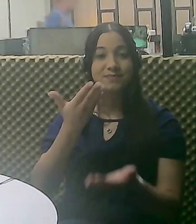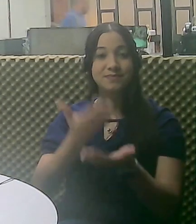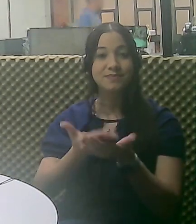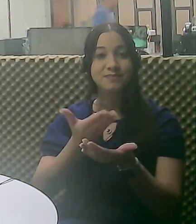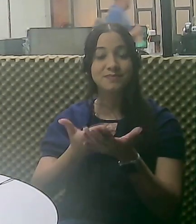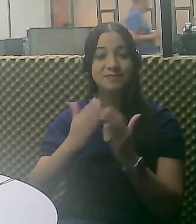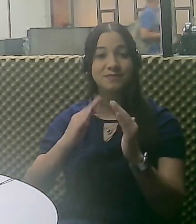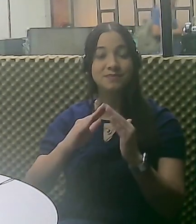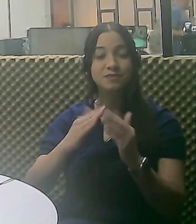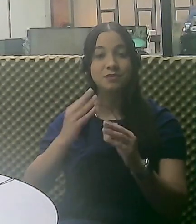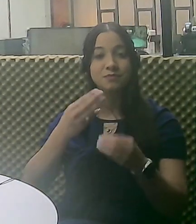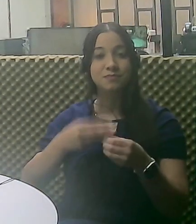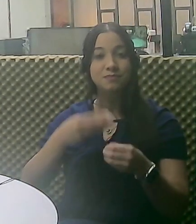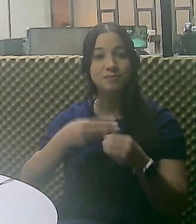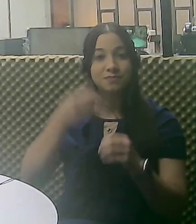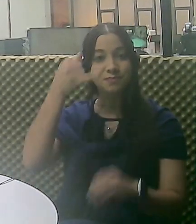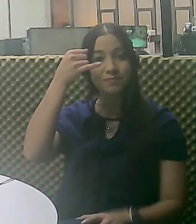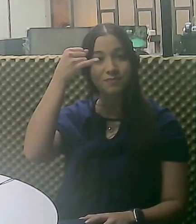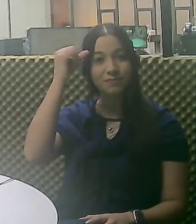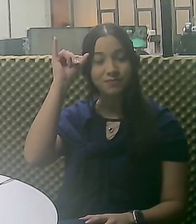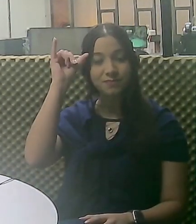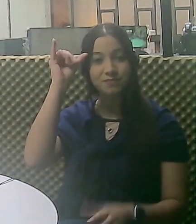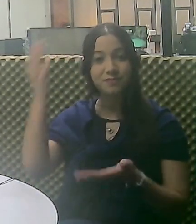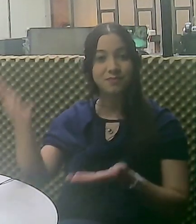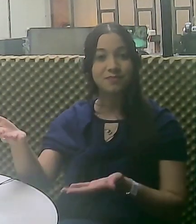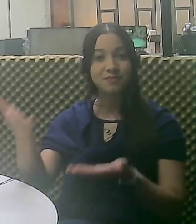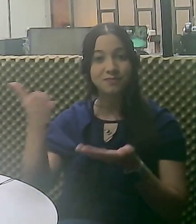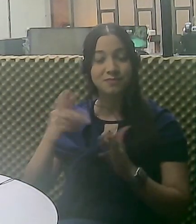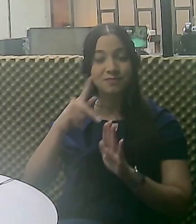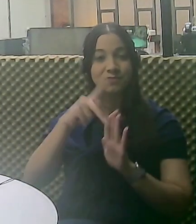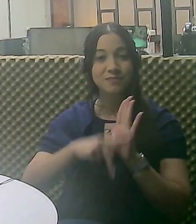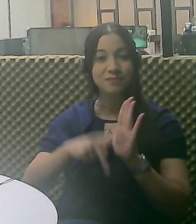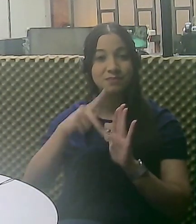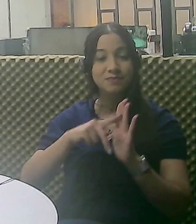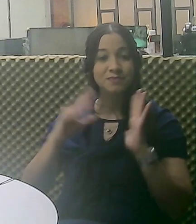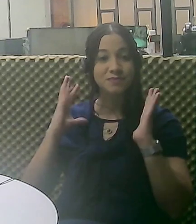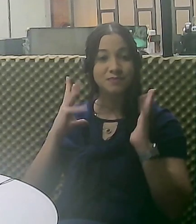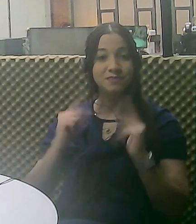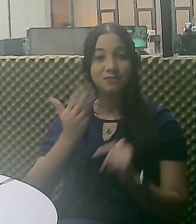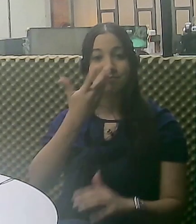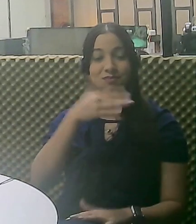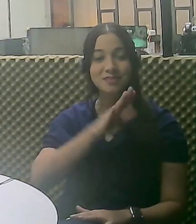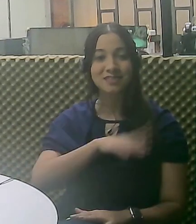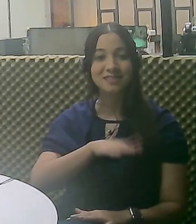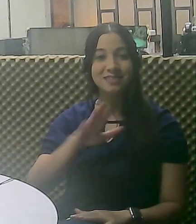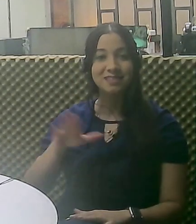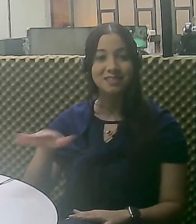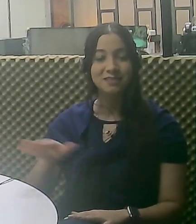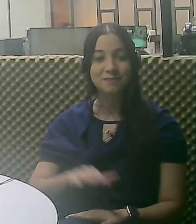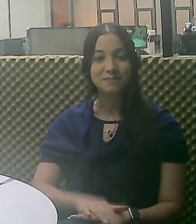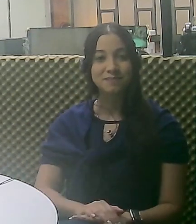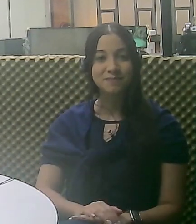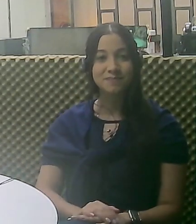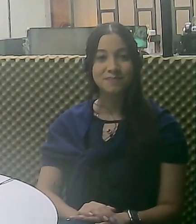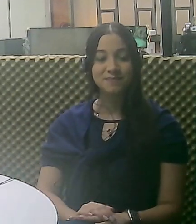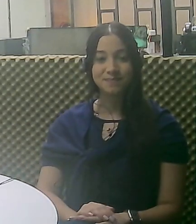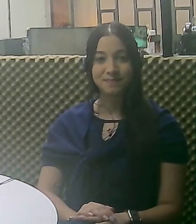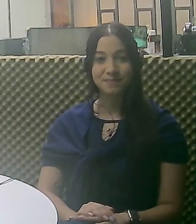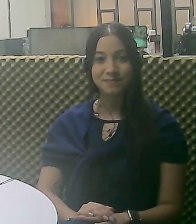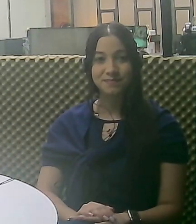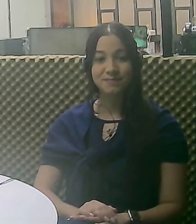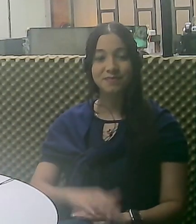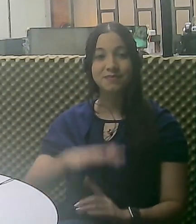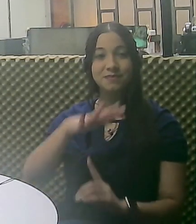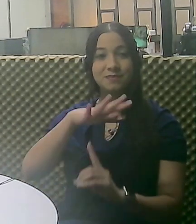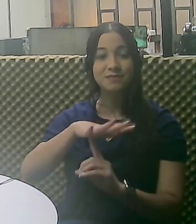Escolas municipais da zona rural vão receber o projeto Sanitaristas Mirins. E ainda,